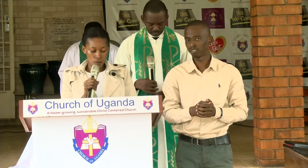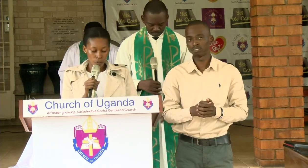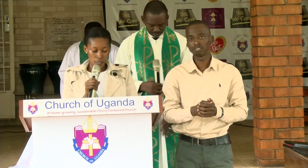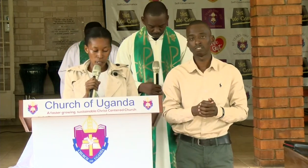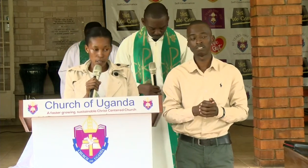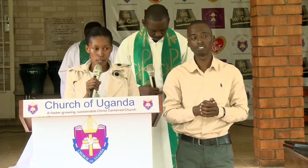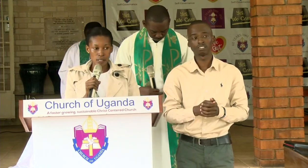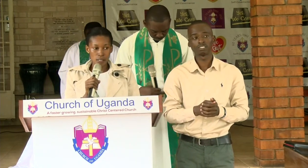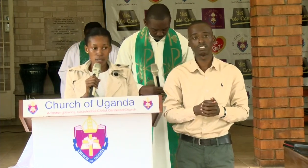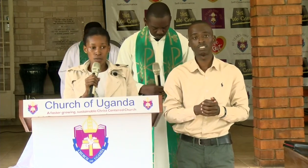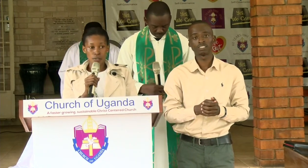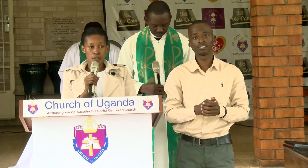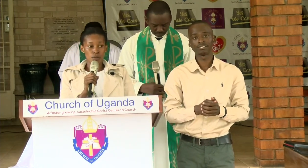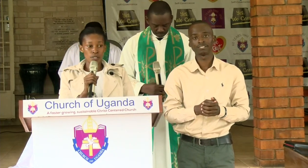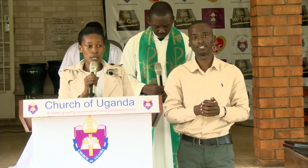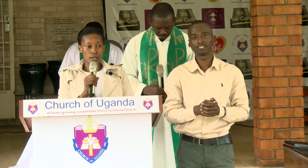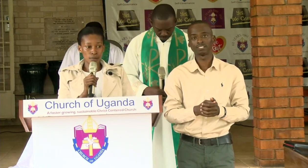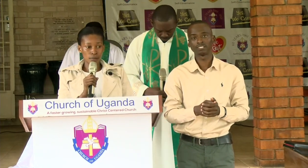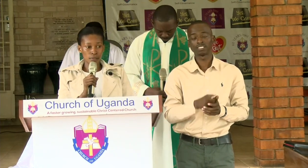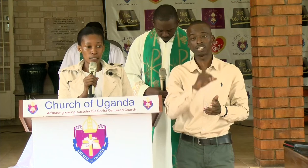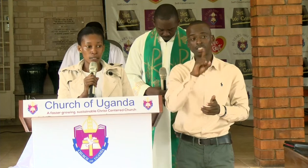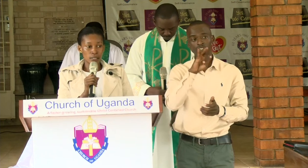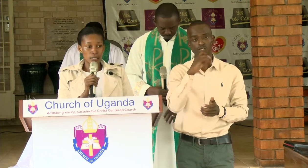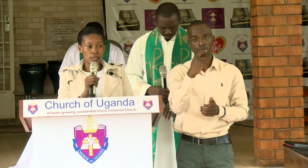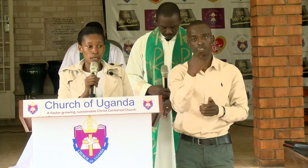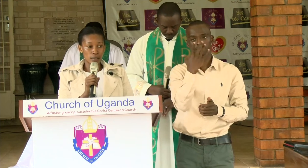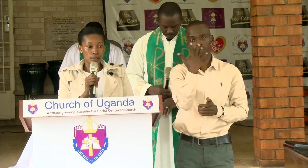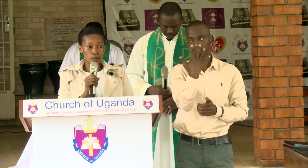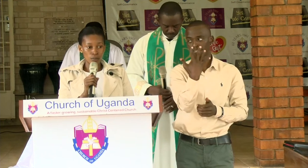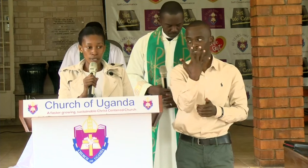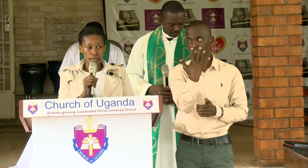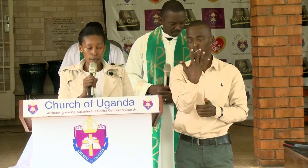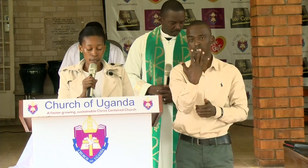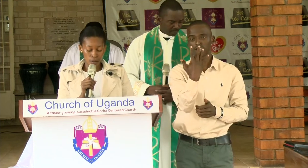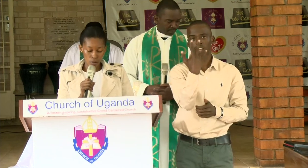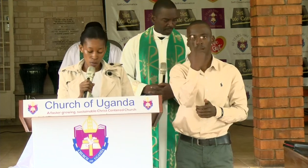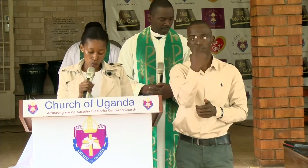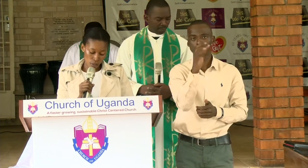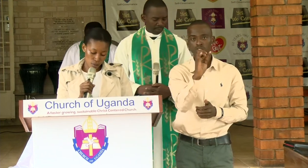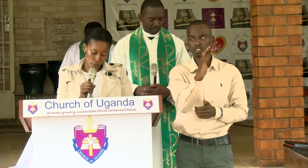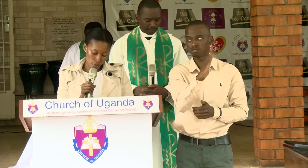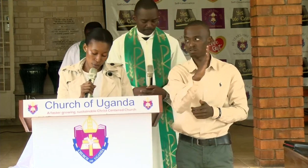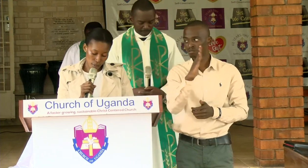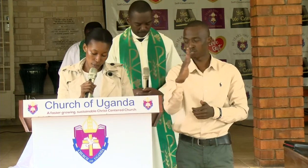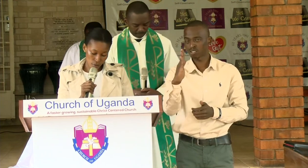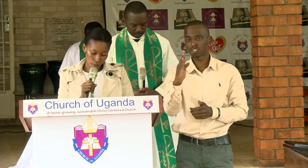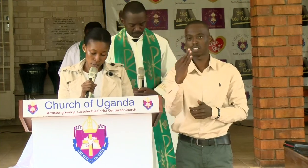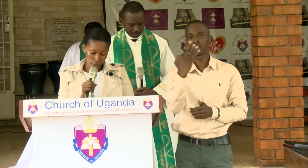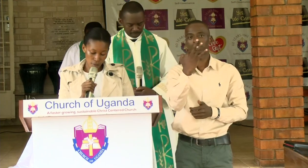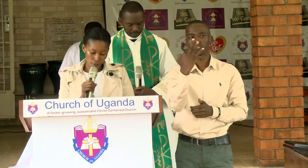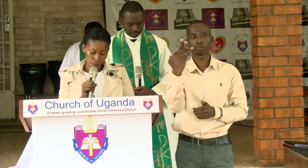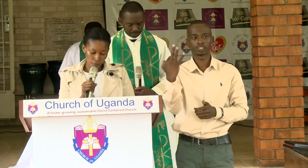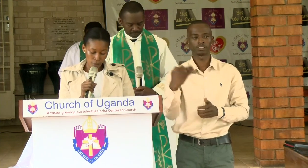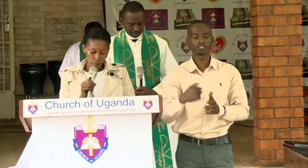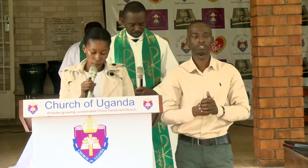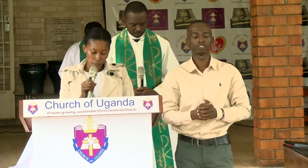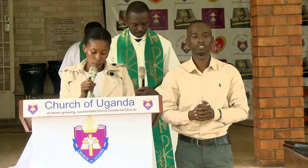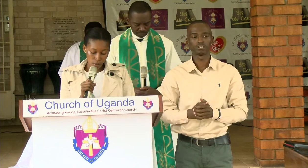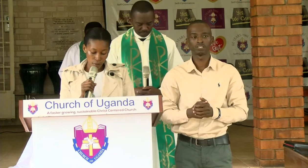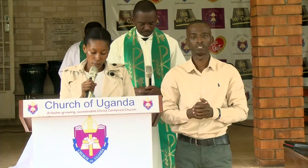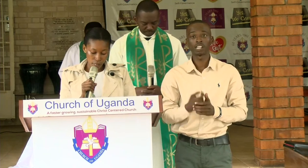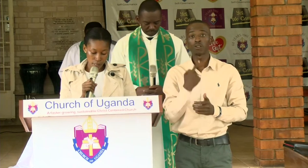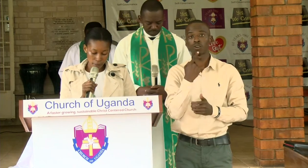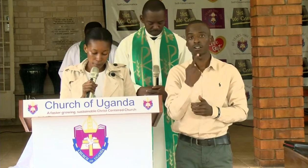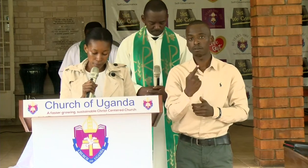Ekyamateeka olw'okubiri essuula ey'okutaano abiri mu munaana okutuuka ku lunyiriri olw'asatu mu esatu